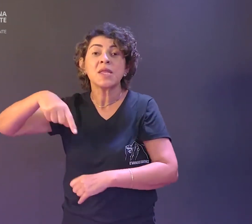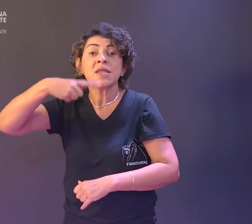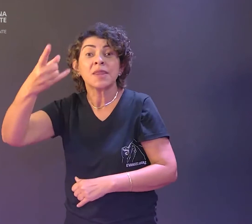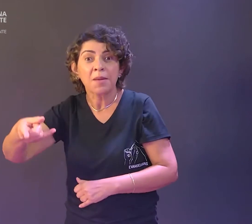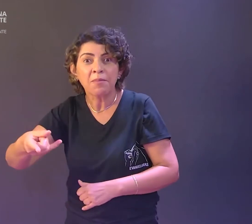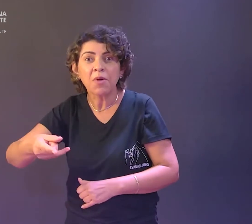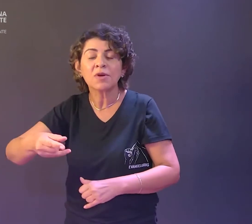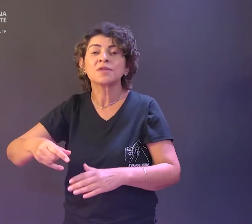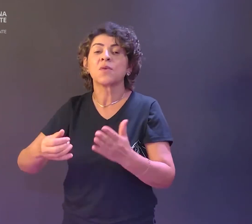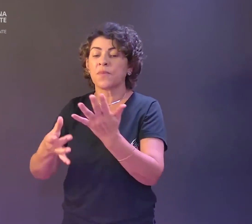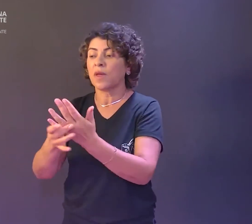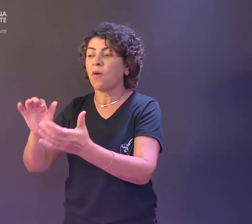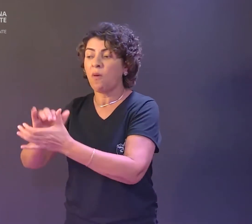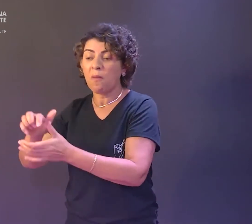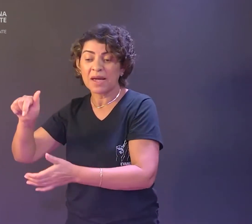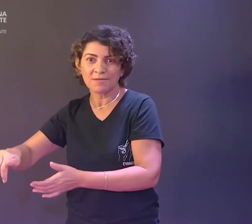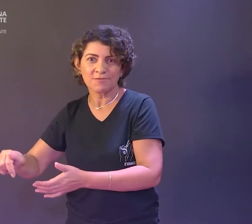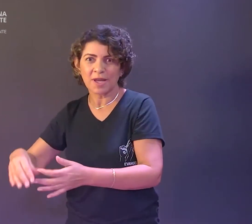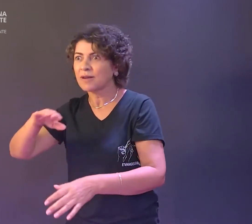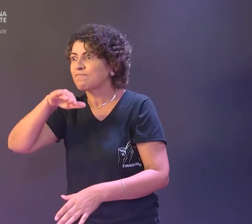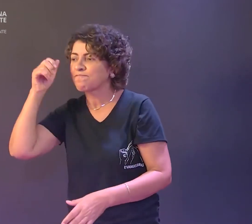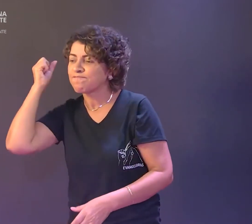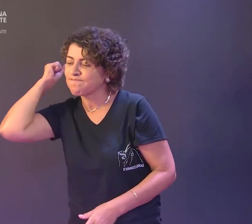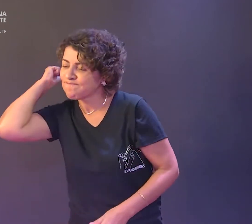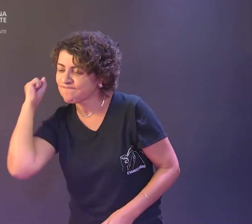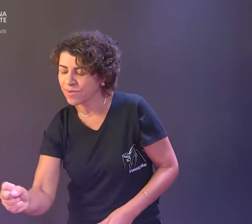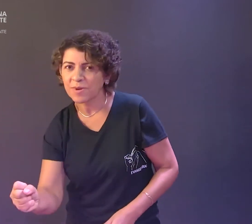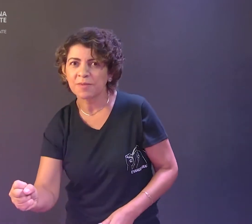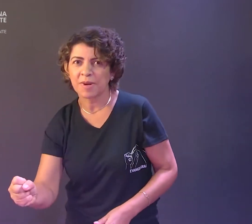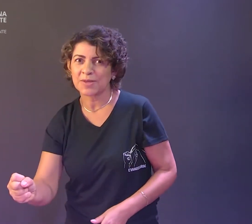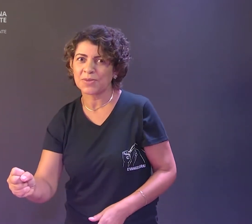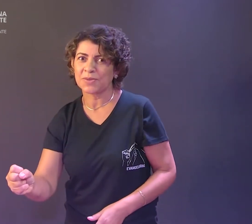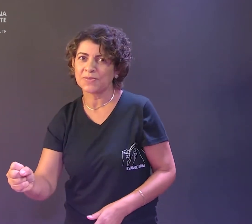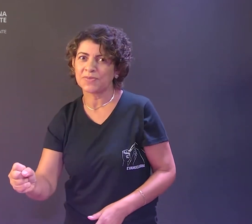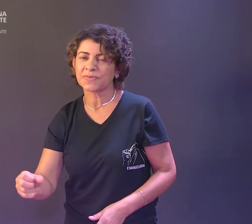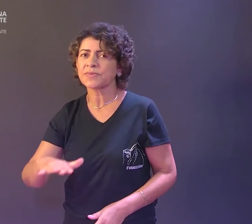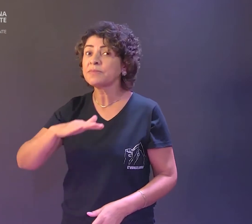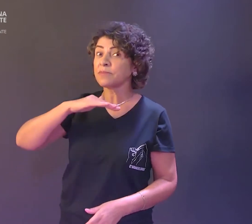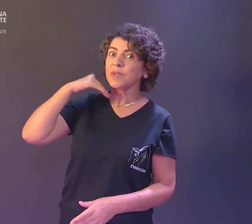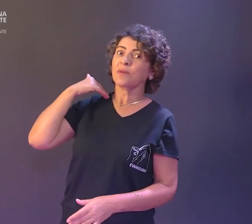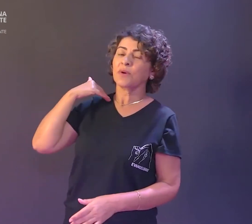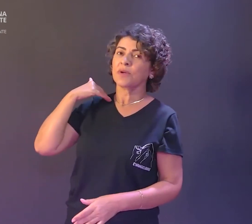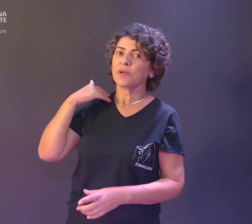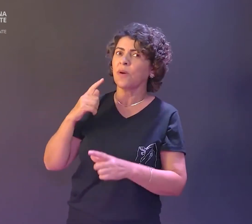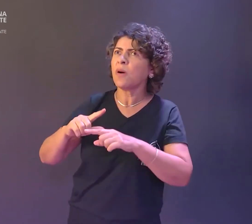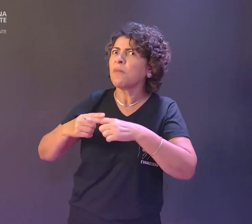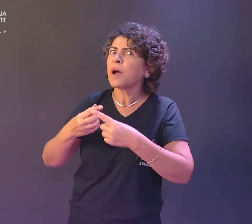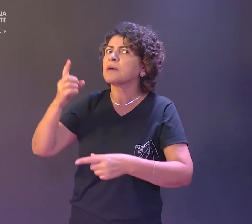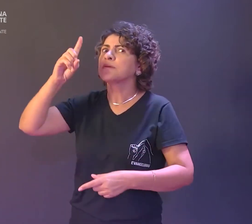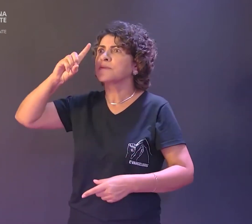o que havia feito. Mas Deus o confrontou, revelando o que havia feito, mostrando